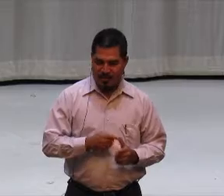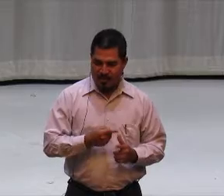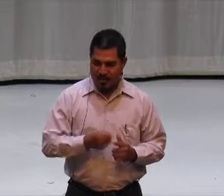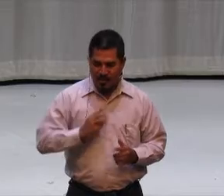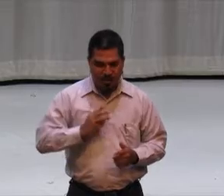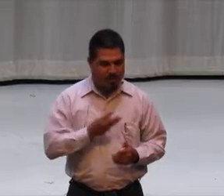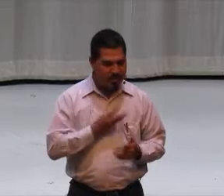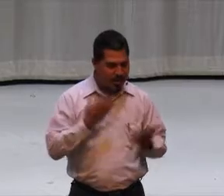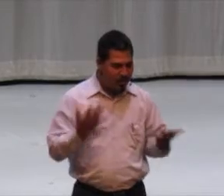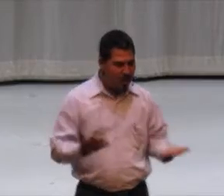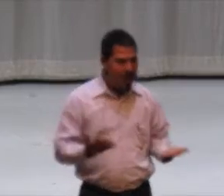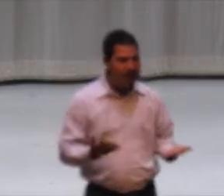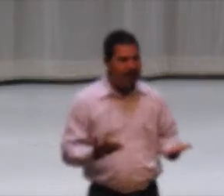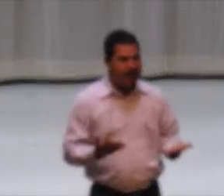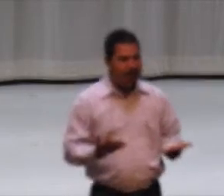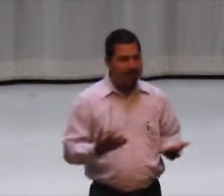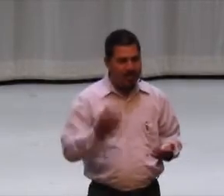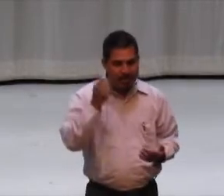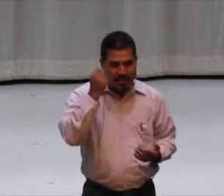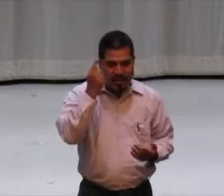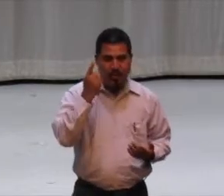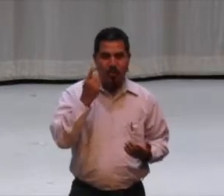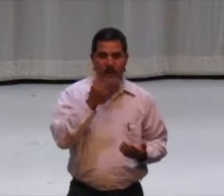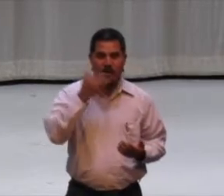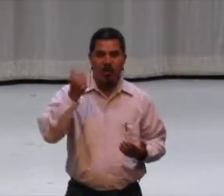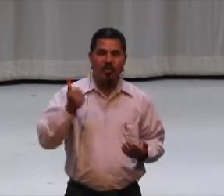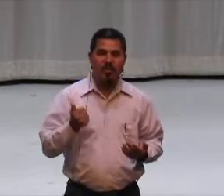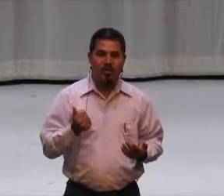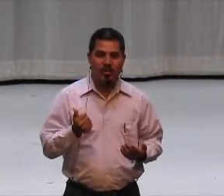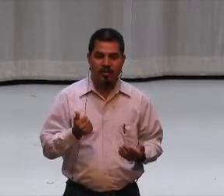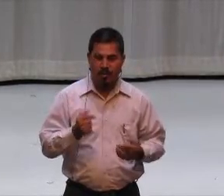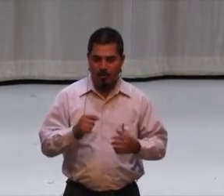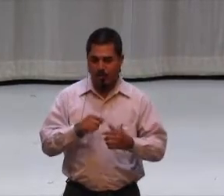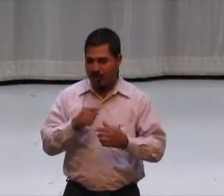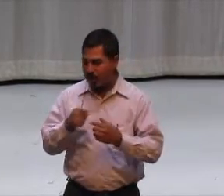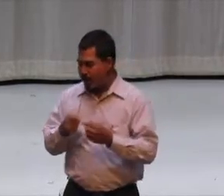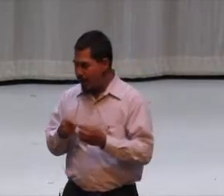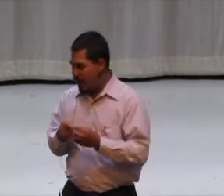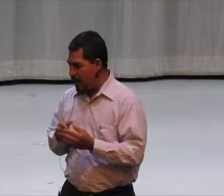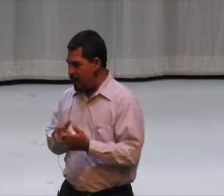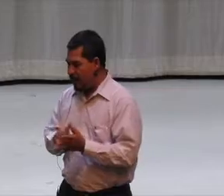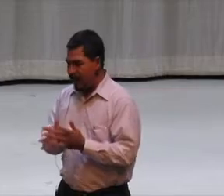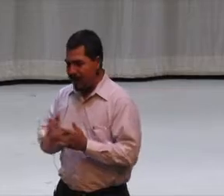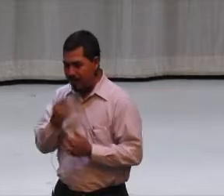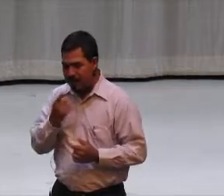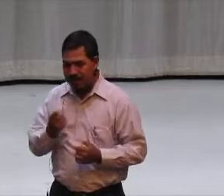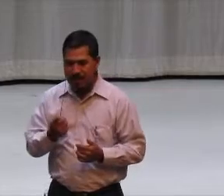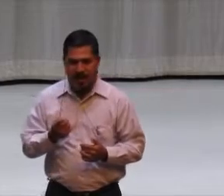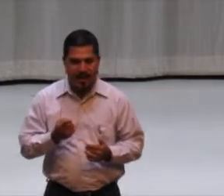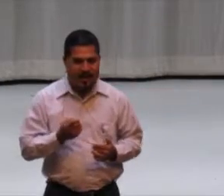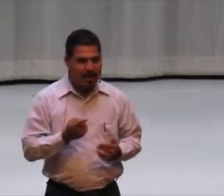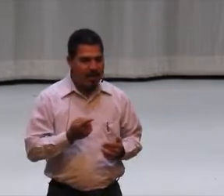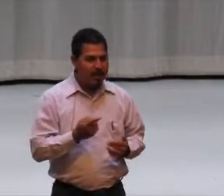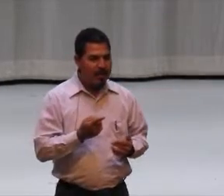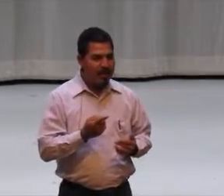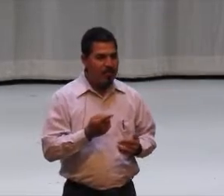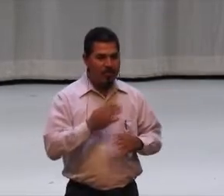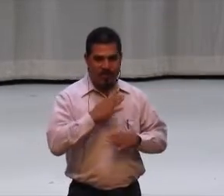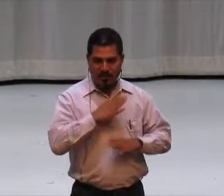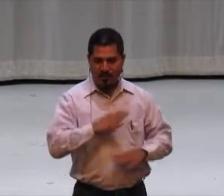Entonces nosotros ahora, entendiendo mejor por lo que la palabra de Dios dice, nos